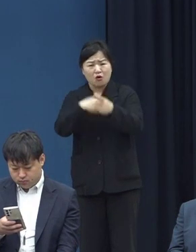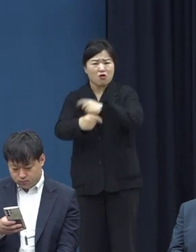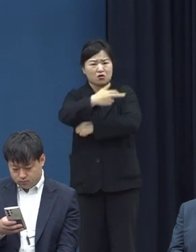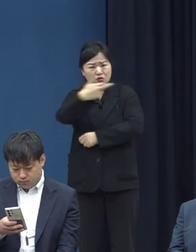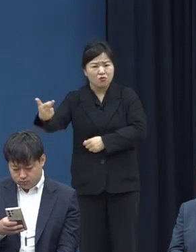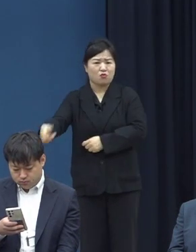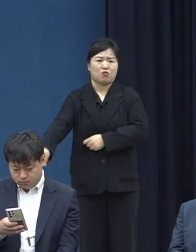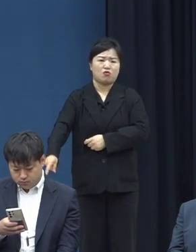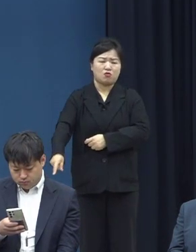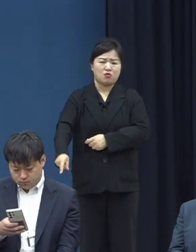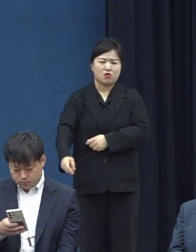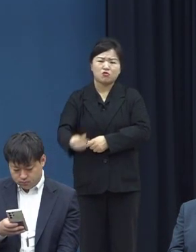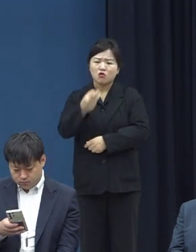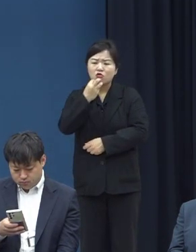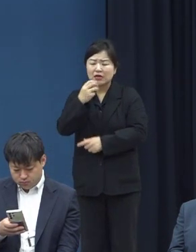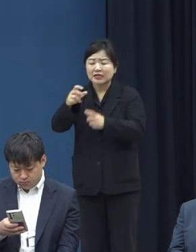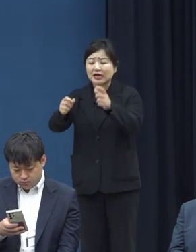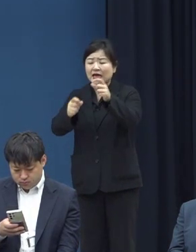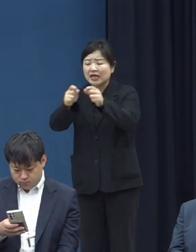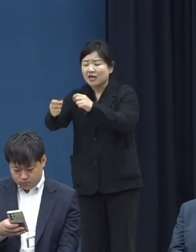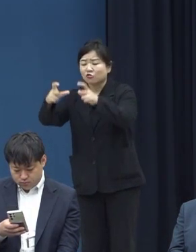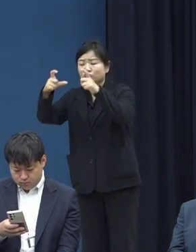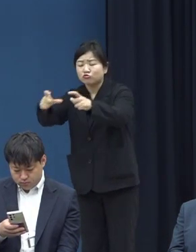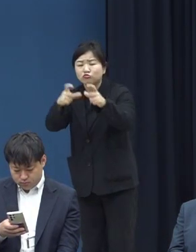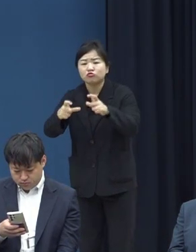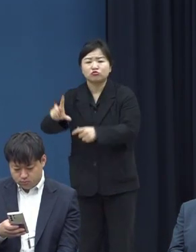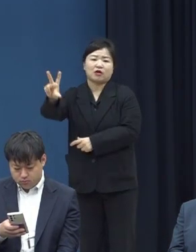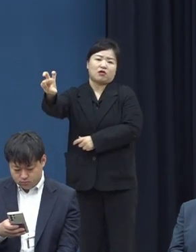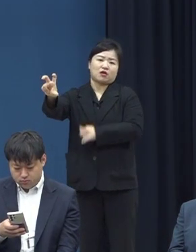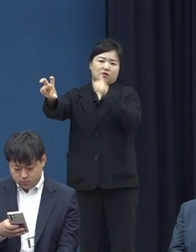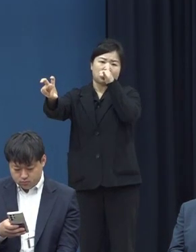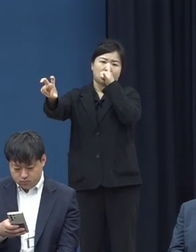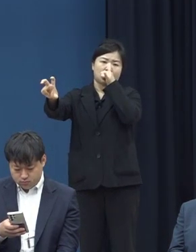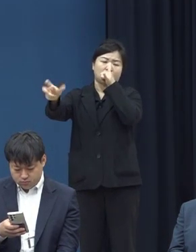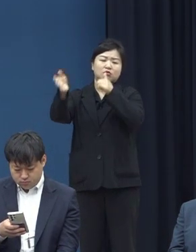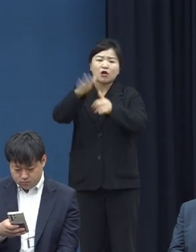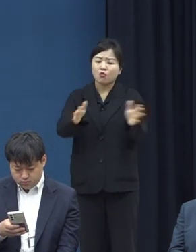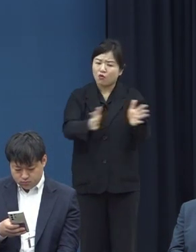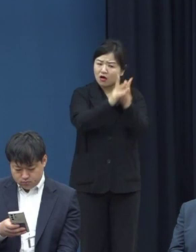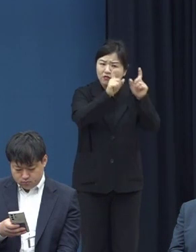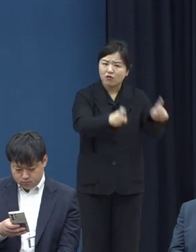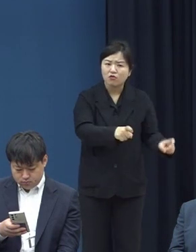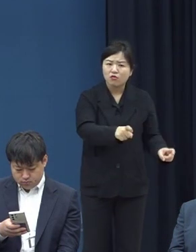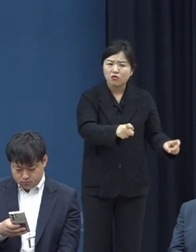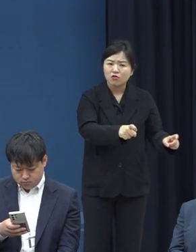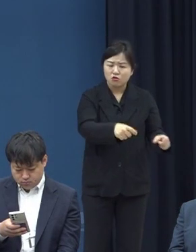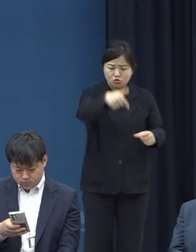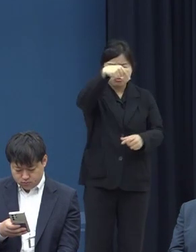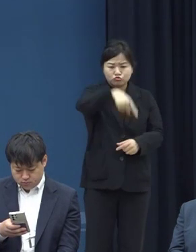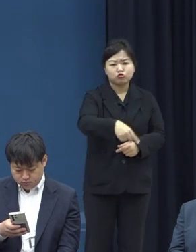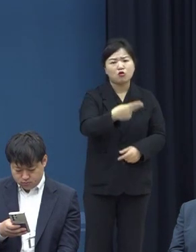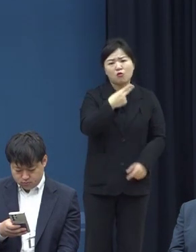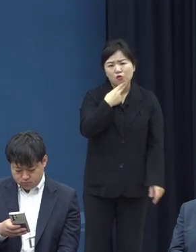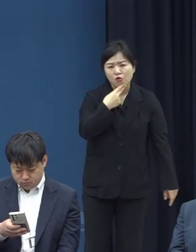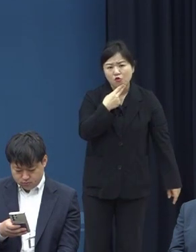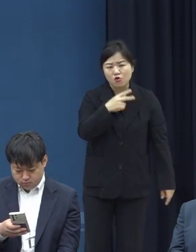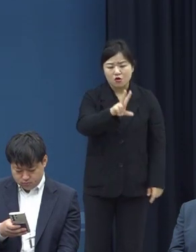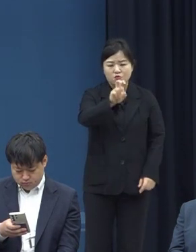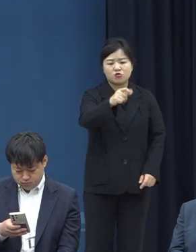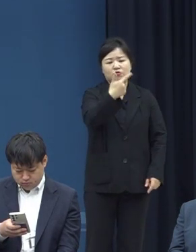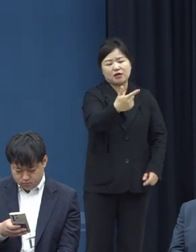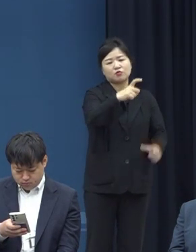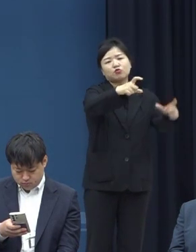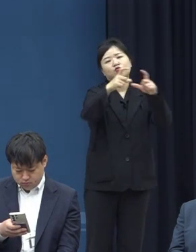되잖아요. 서울에서는 자치구가 25개가 있어요. 근데 우리 화성에서는 구청 권역 28개